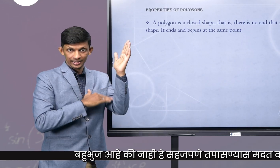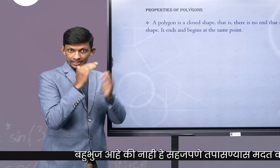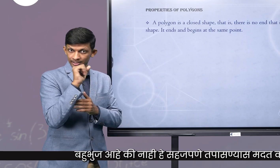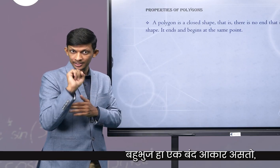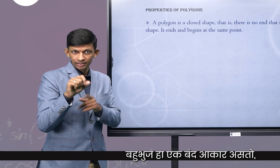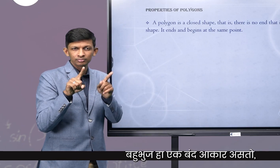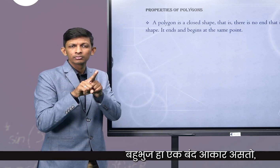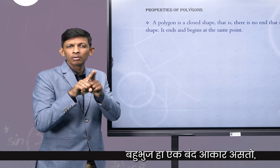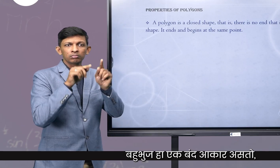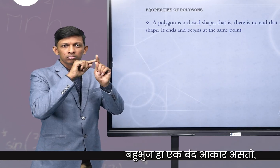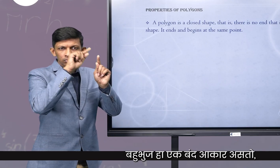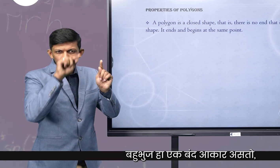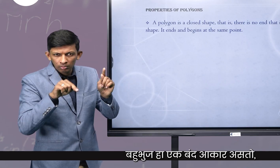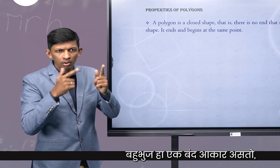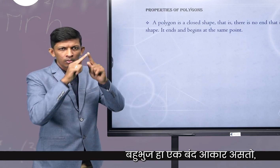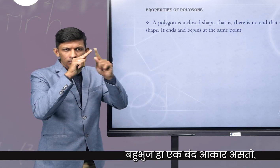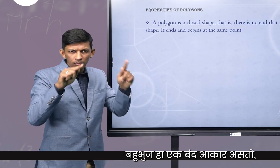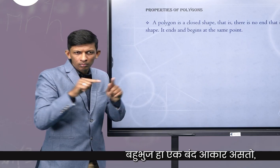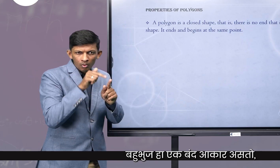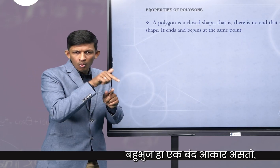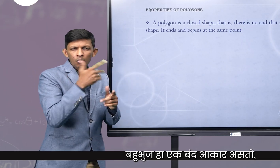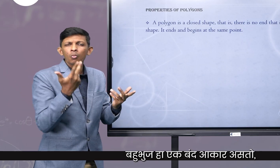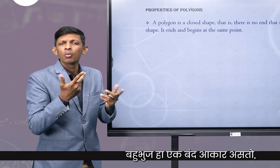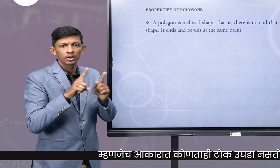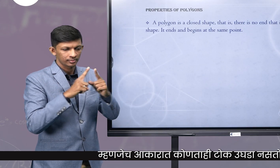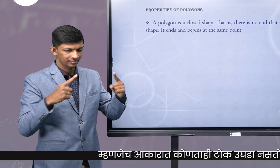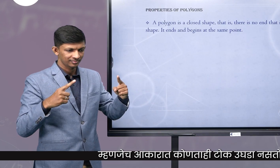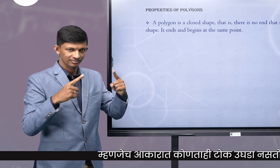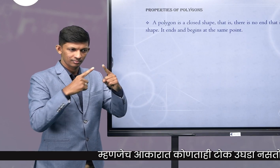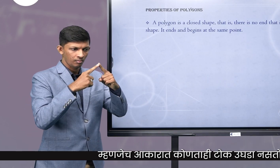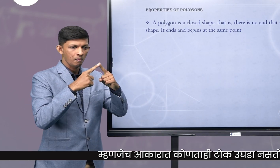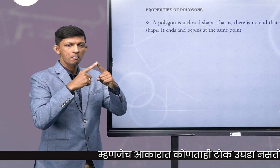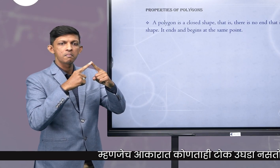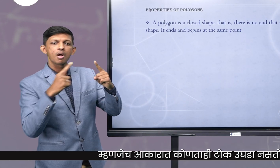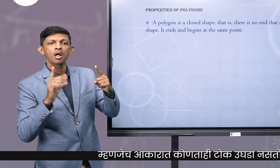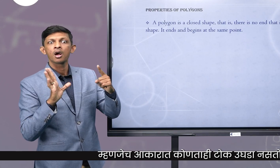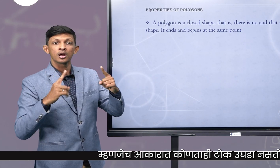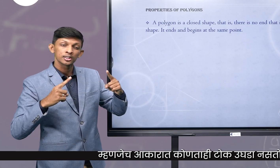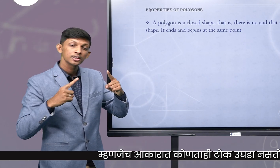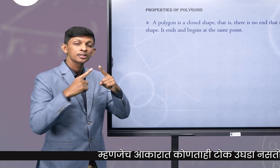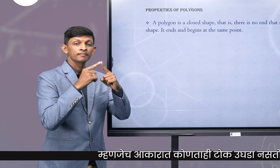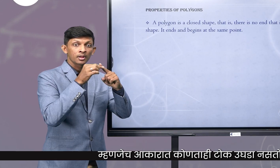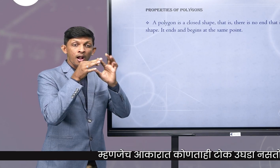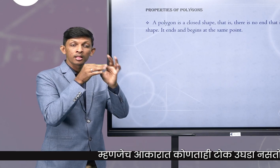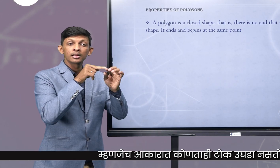करतात. बहुभुज हा एक बंद आकार असतो, म्हणजेच आकारात कोणताही टोक उघडा